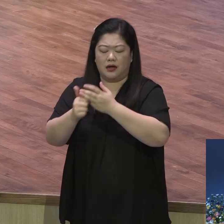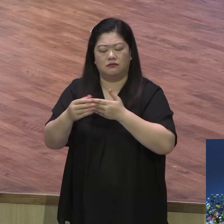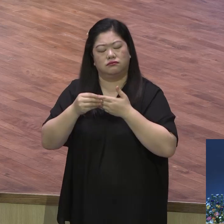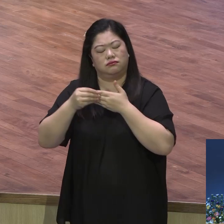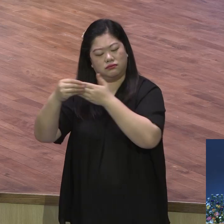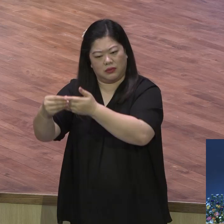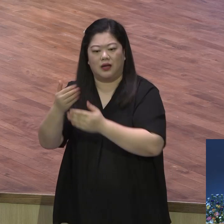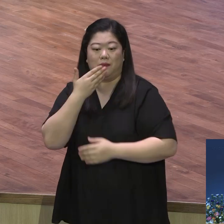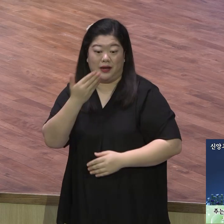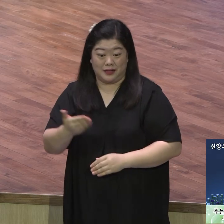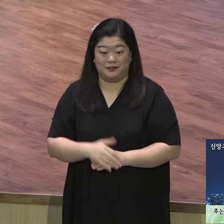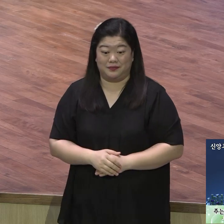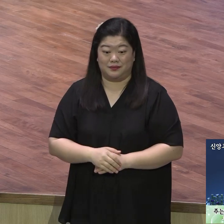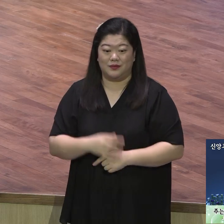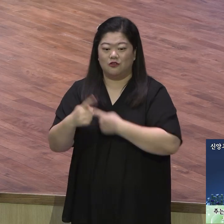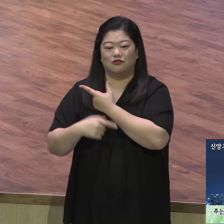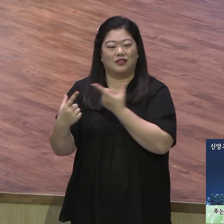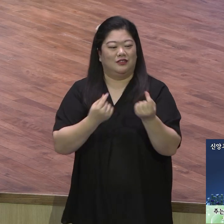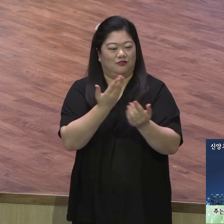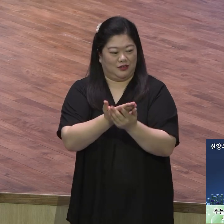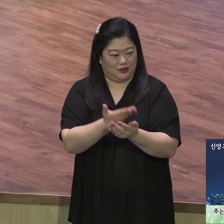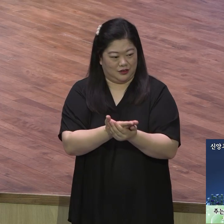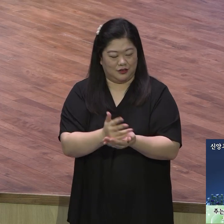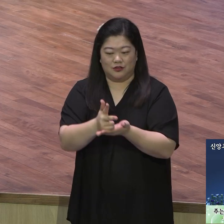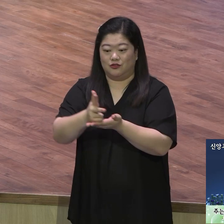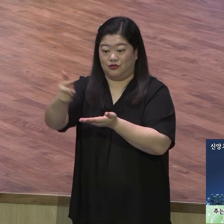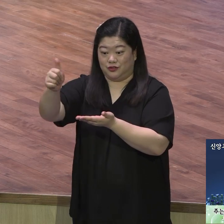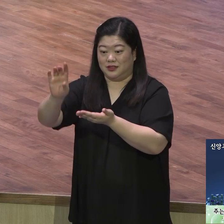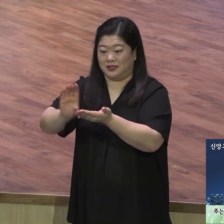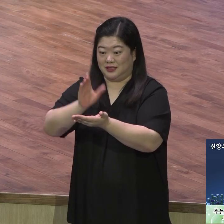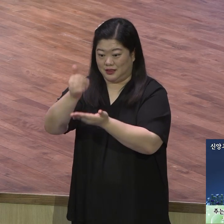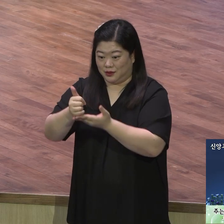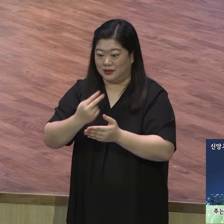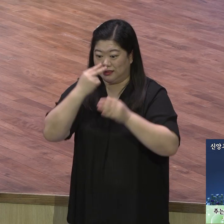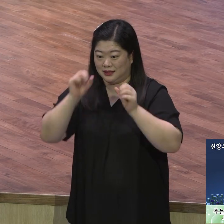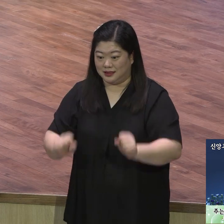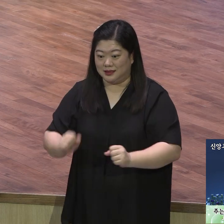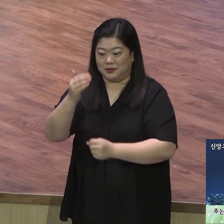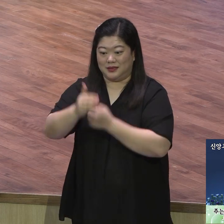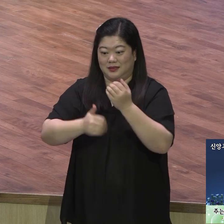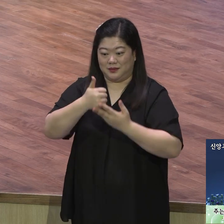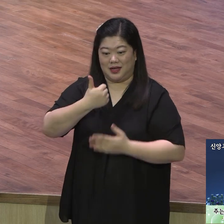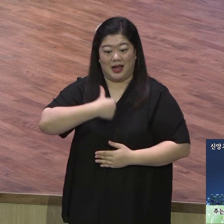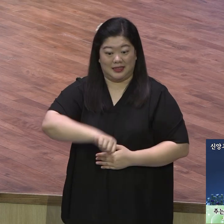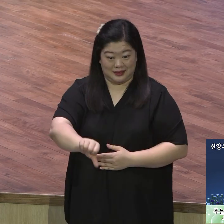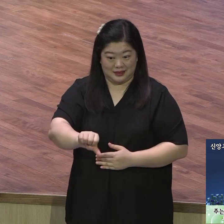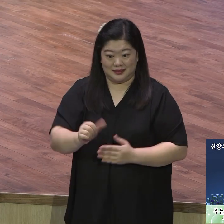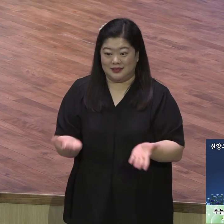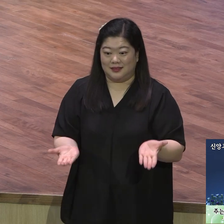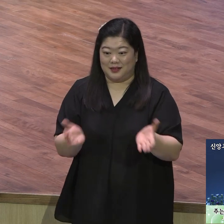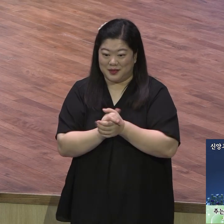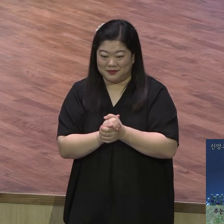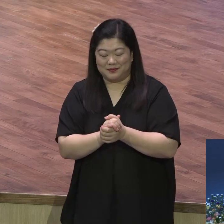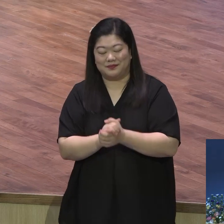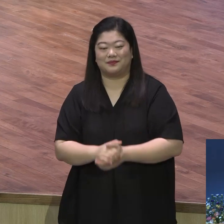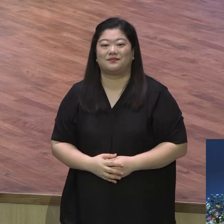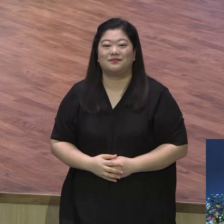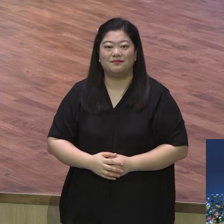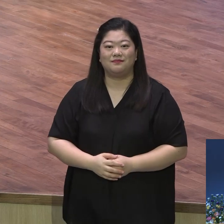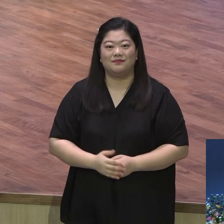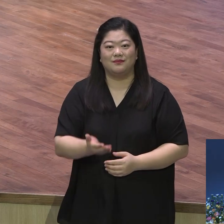신앙 고백합니다. 주는 그리스도시오 살아계신 하나님의 아들이 있습니다. 아멘.